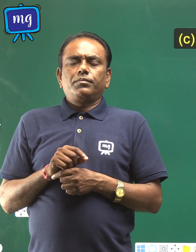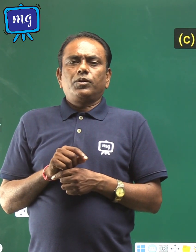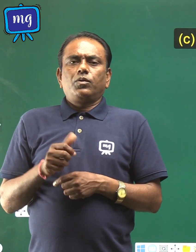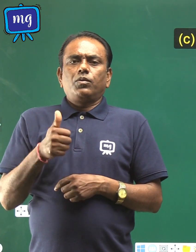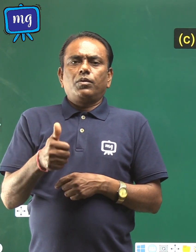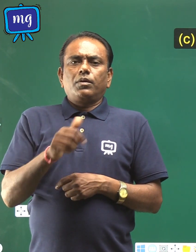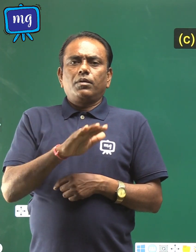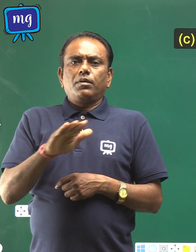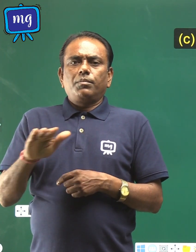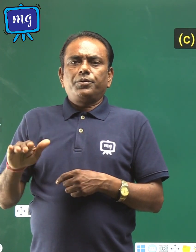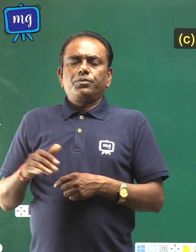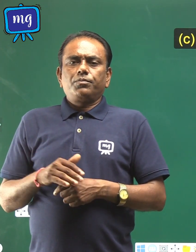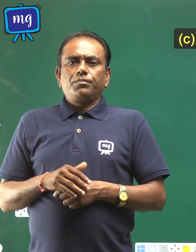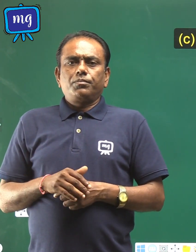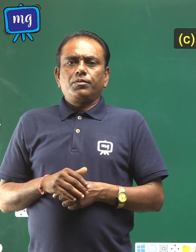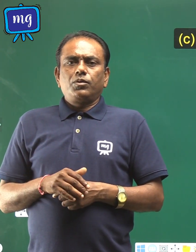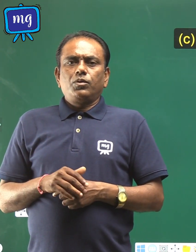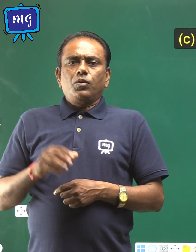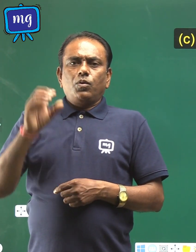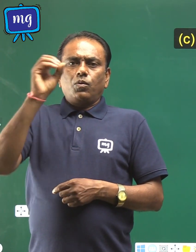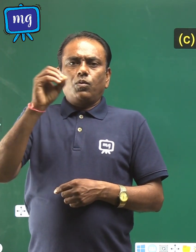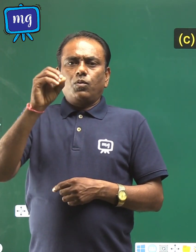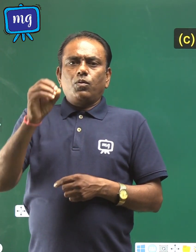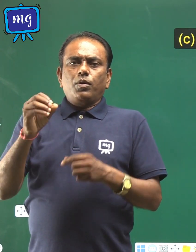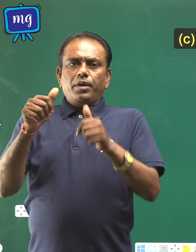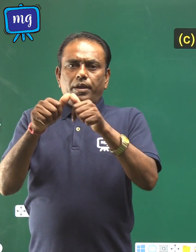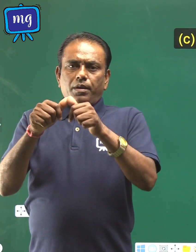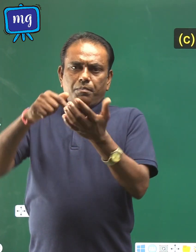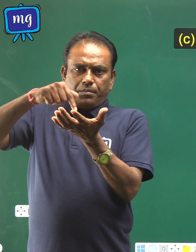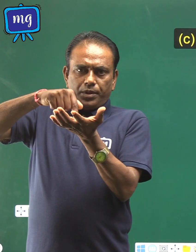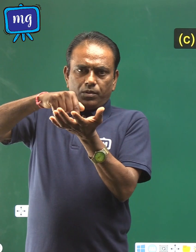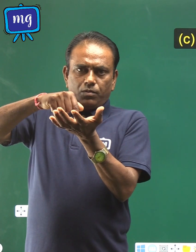ठीक है बच्चों। तो ओ ए बिंदु पर